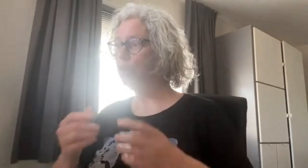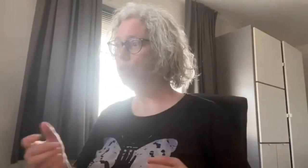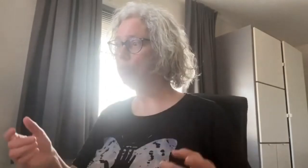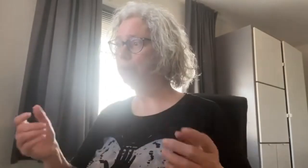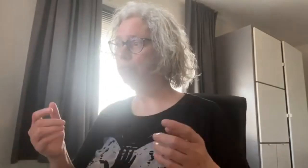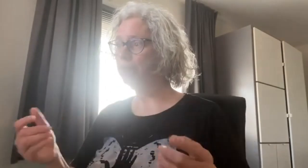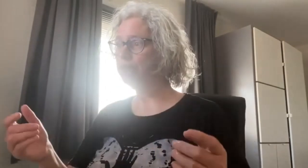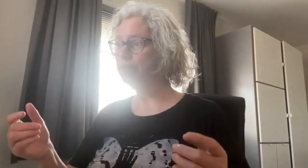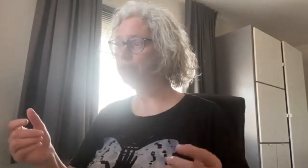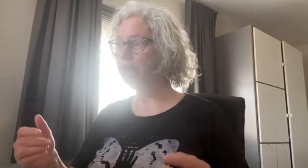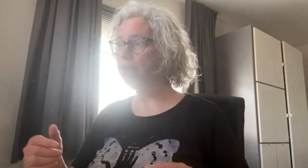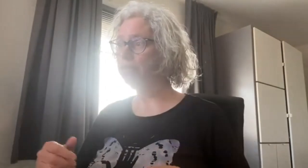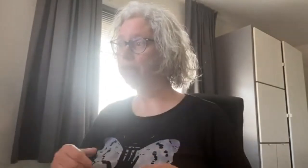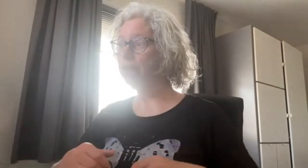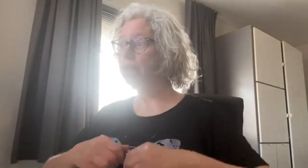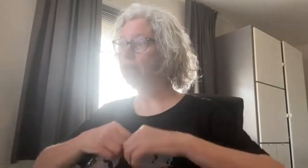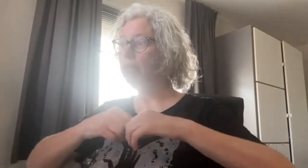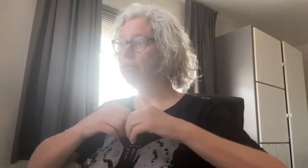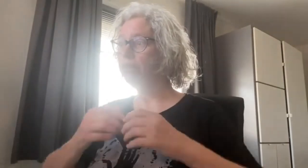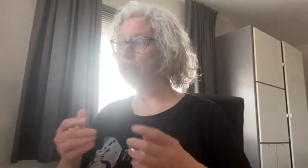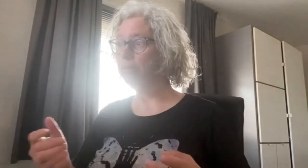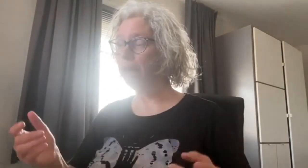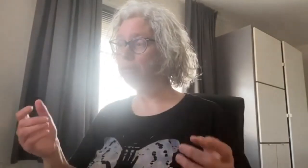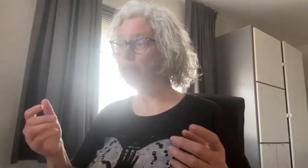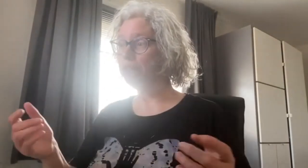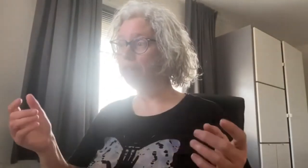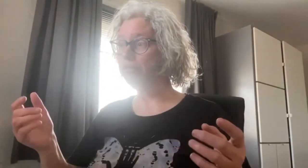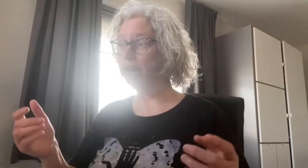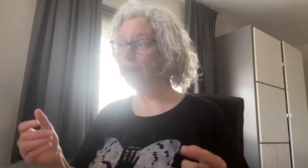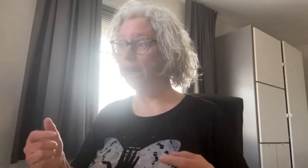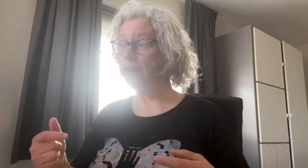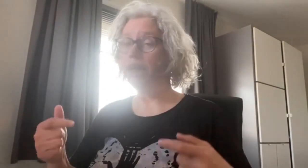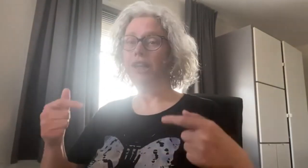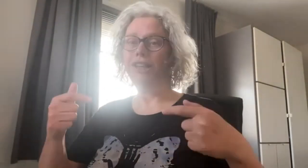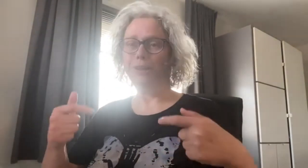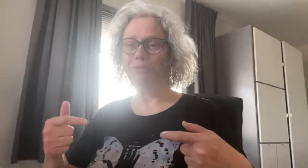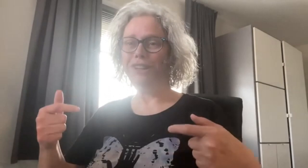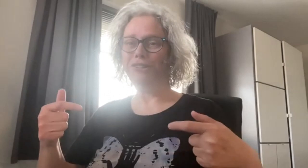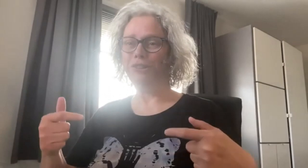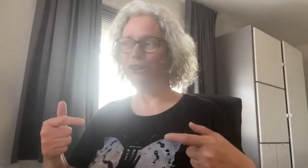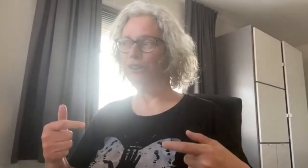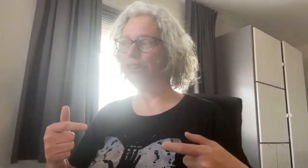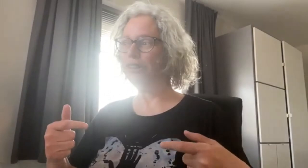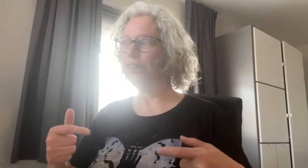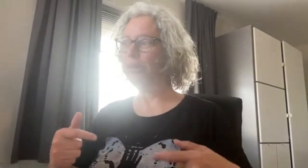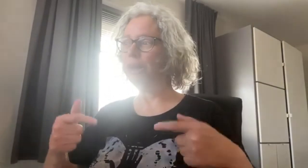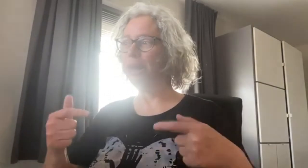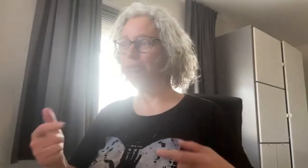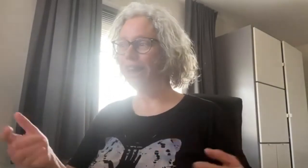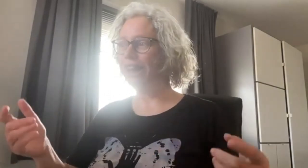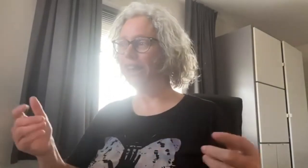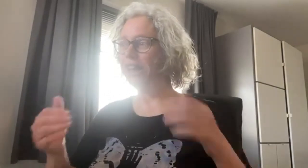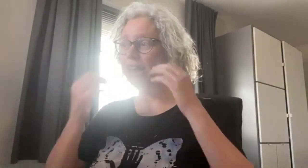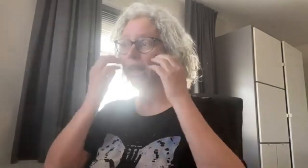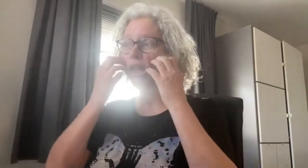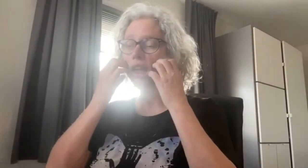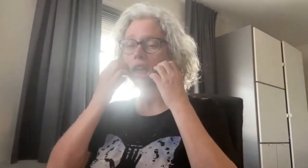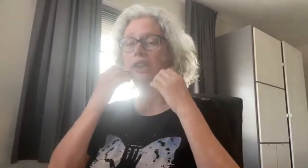mijn pestersvergeving, want dat maakt mezelf vrij. Ik ben nu gelukkig en blij. En